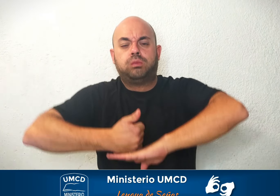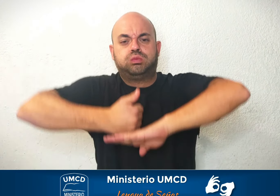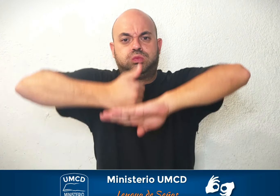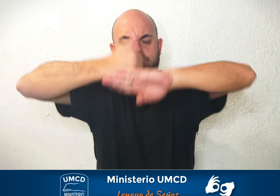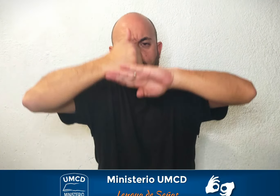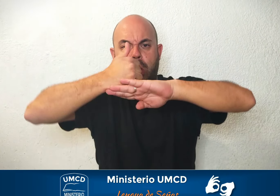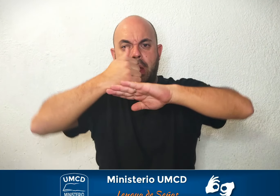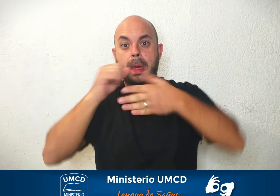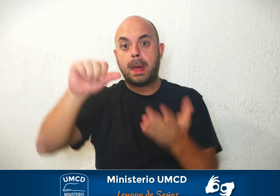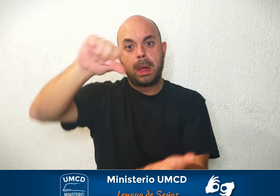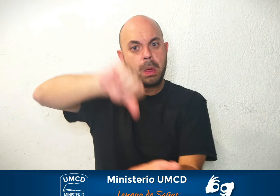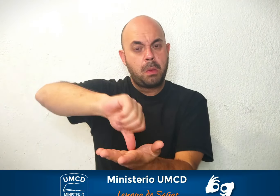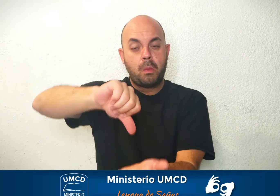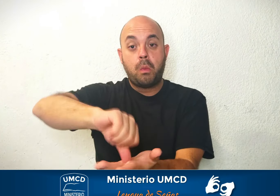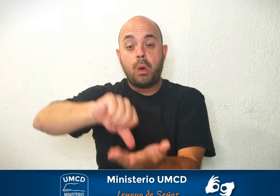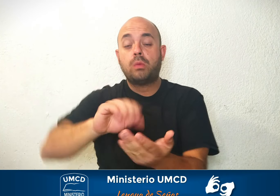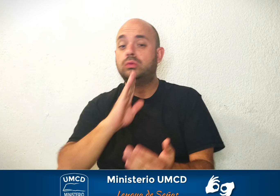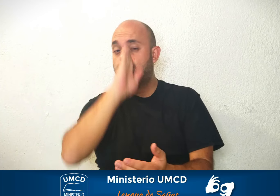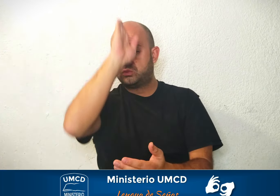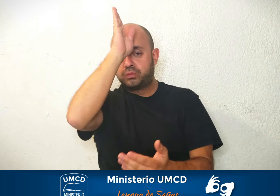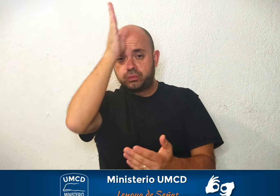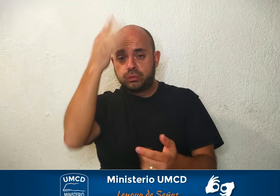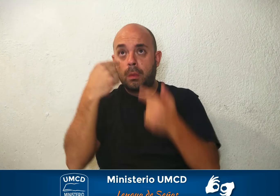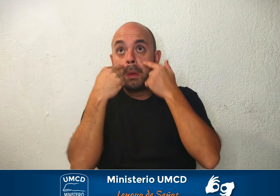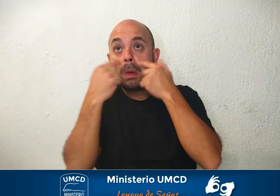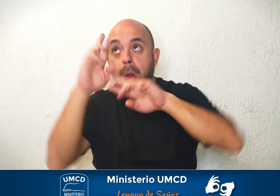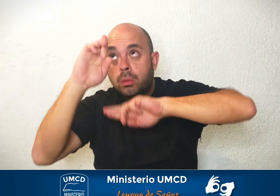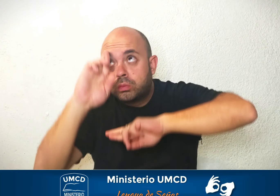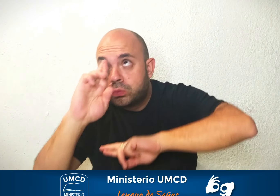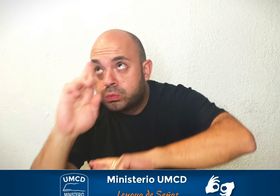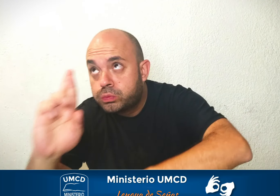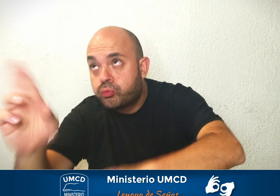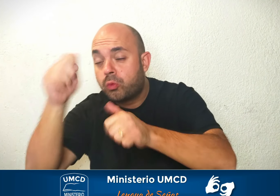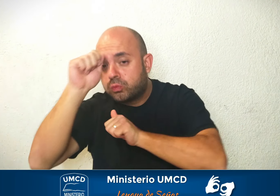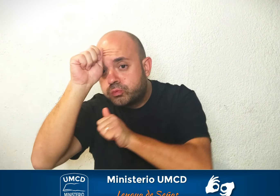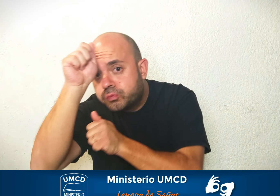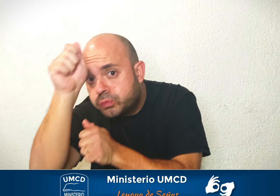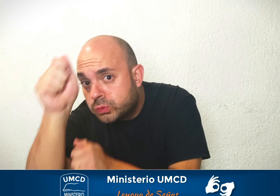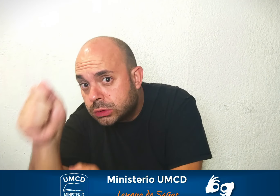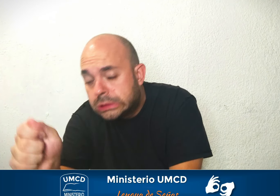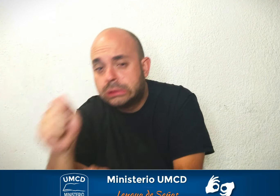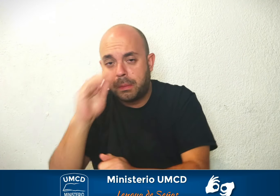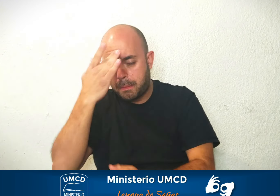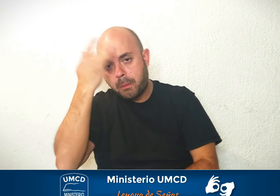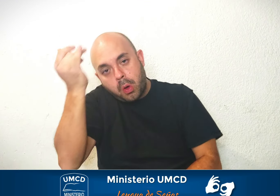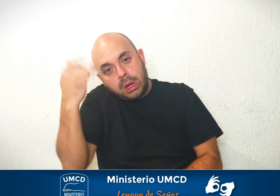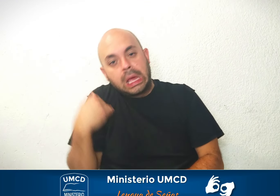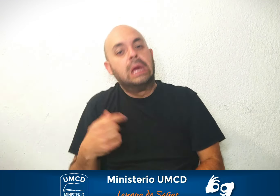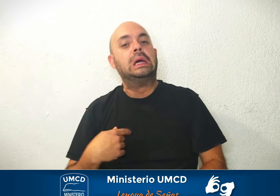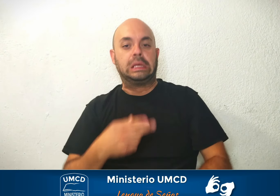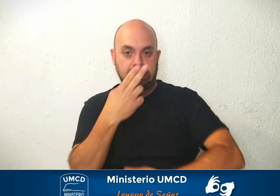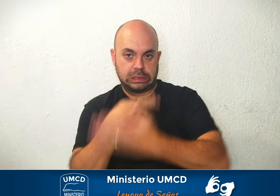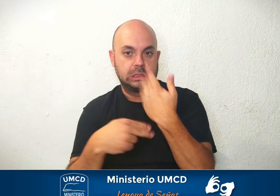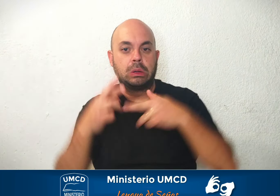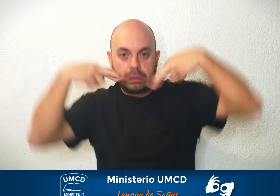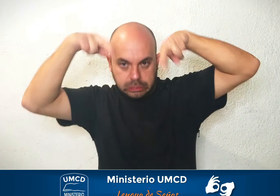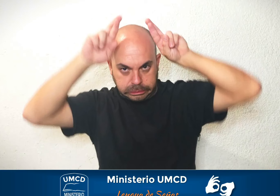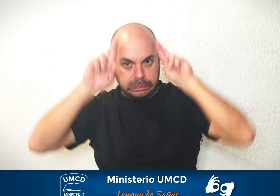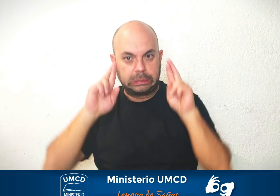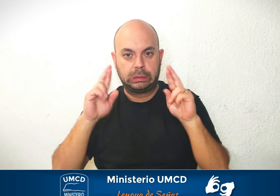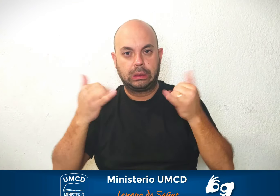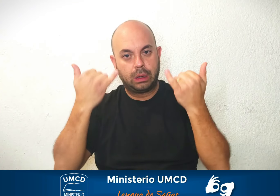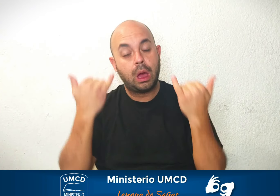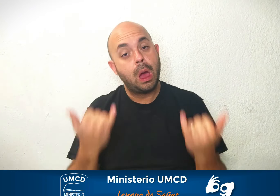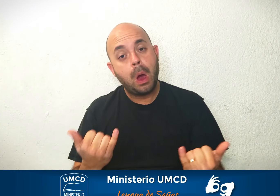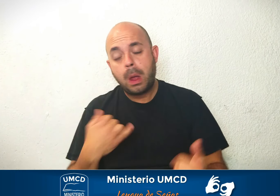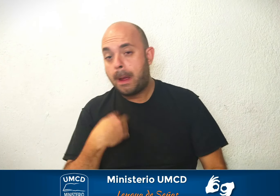el resto del pueblo, no porque ellos habían conseguido algo por sí mismos, es porque habían nacido en la cuna del rey.